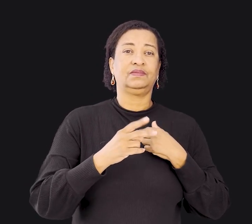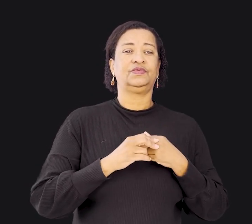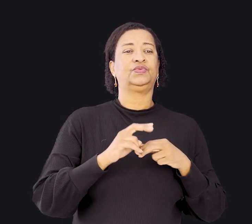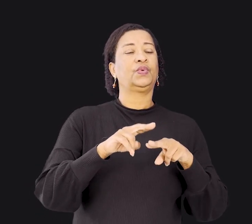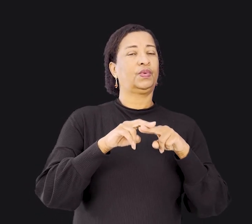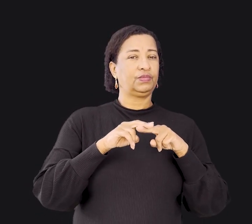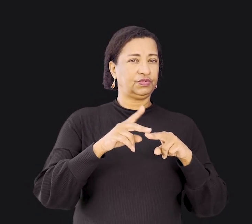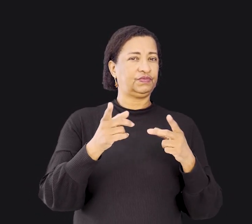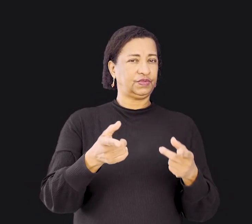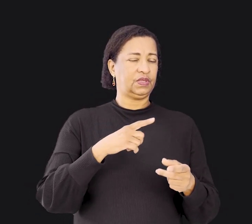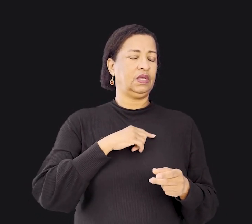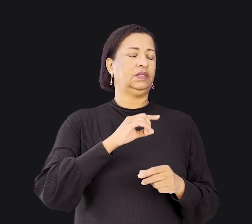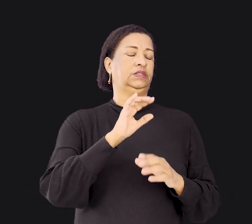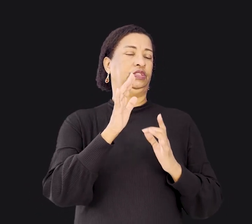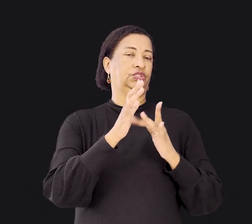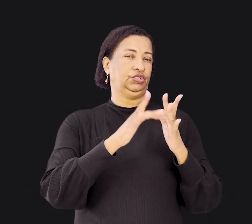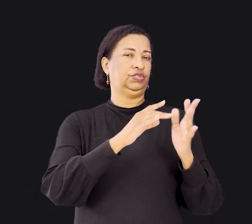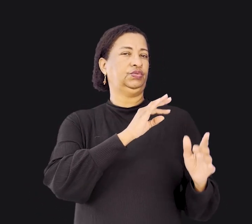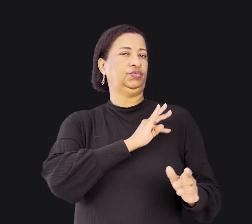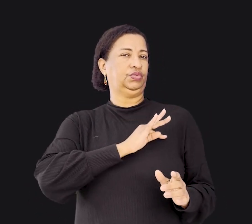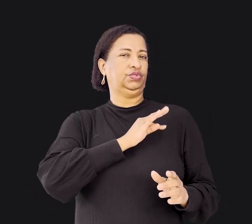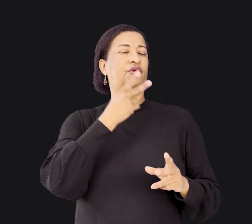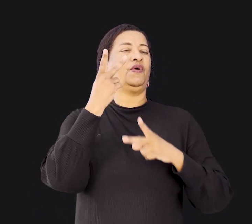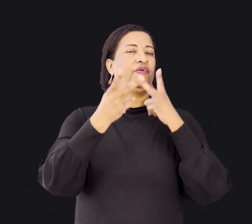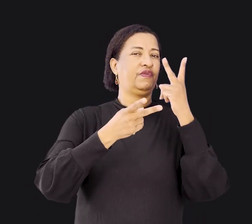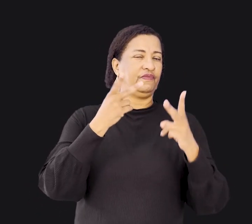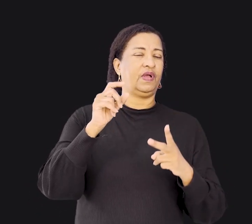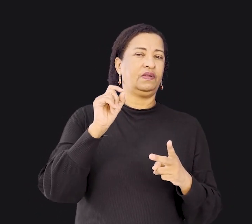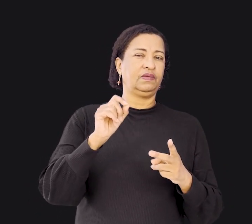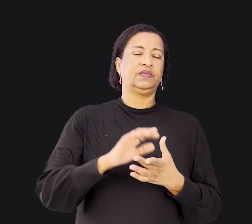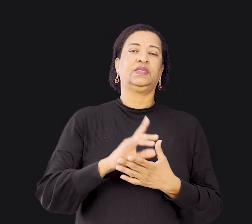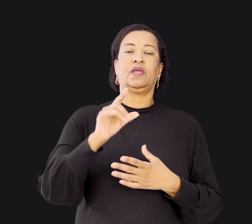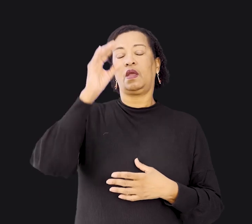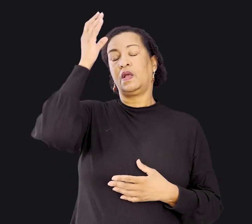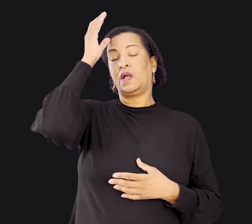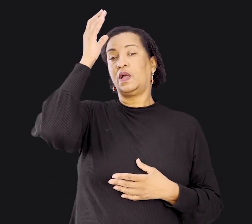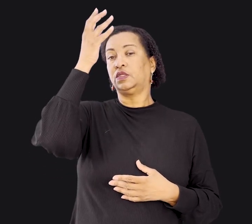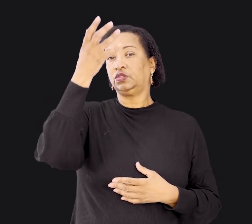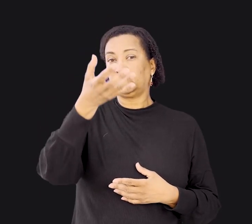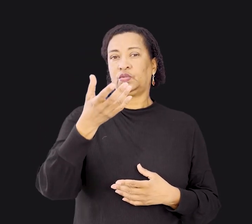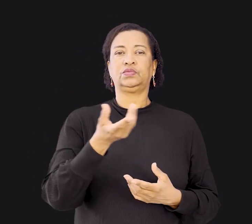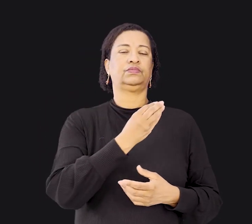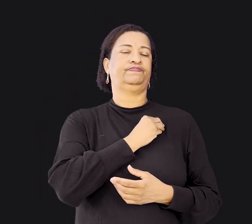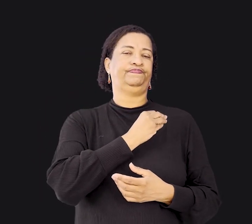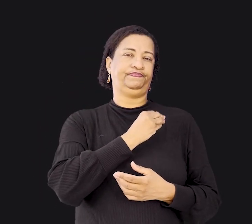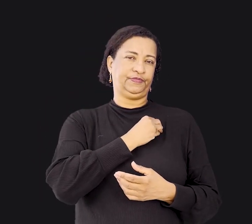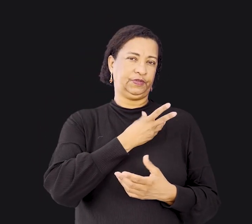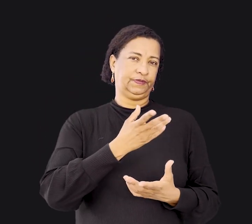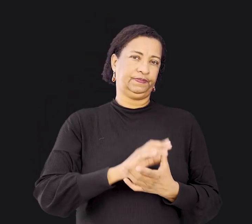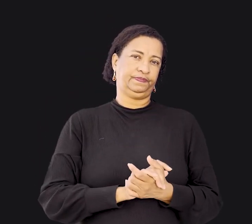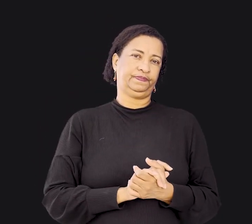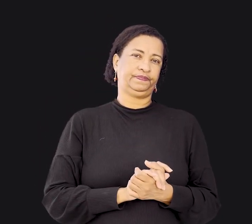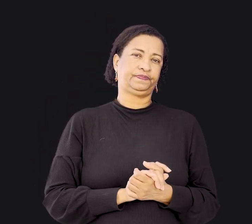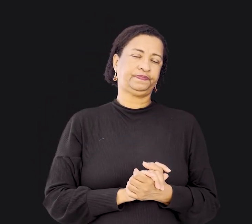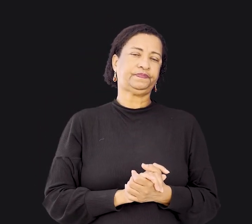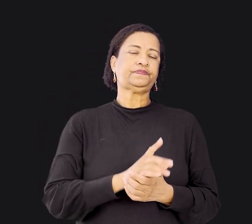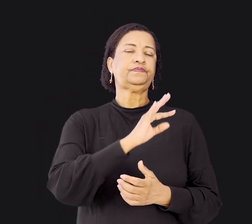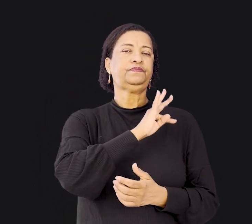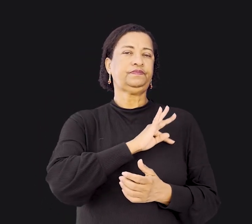Jesus como Tiago falaram sobre a mesma questão é que esta é a solução para este tipo de pecado. Tiago conclui o